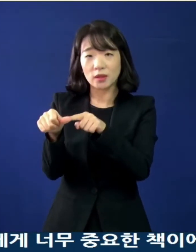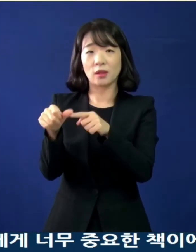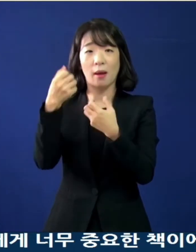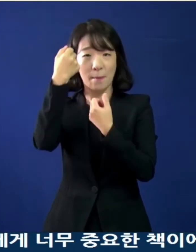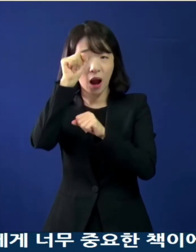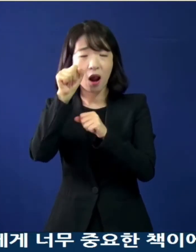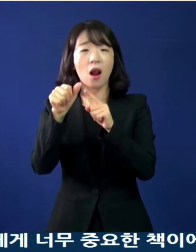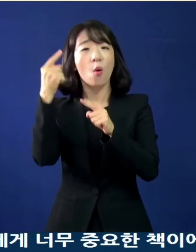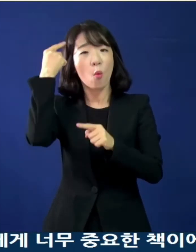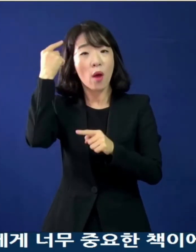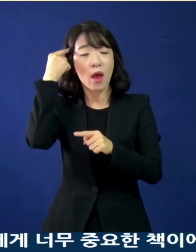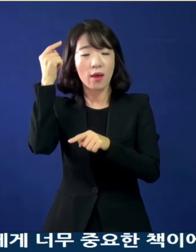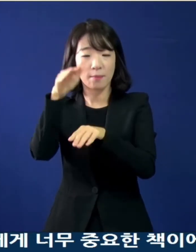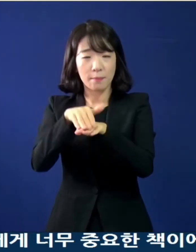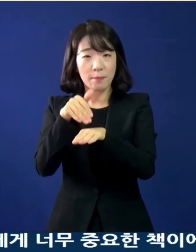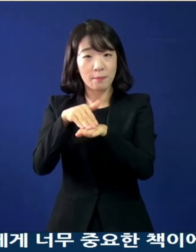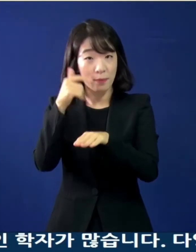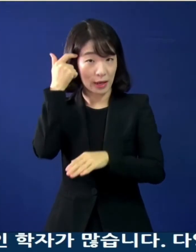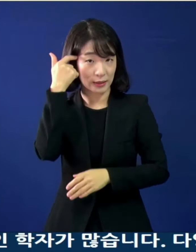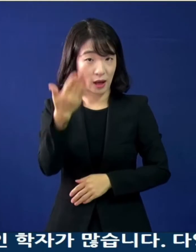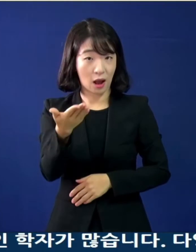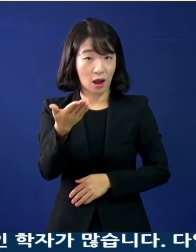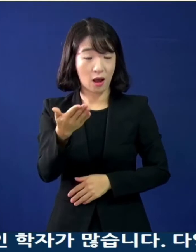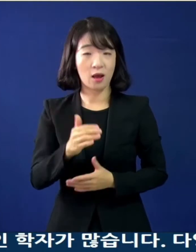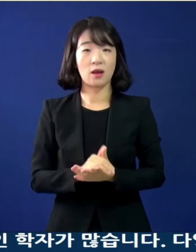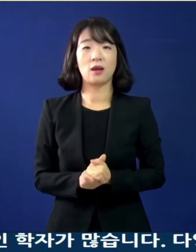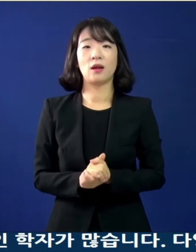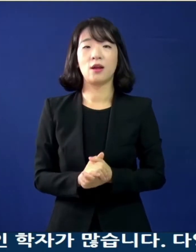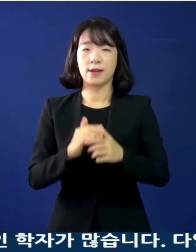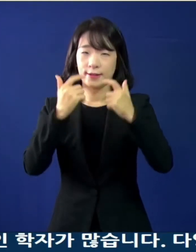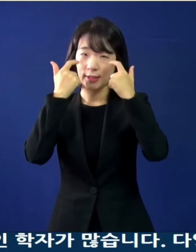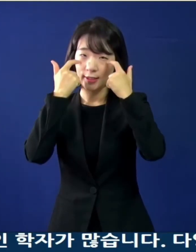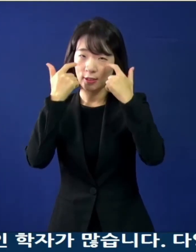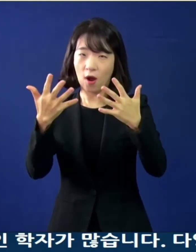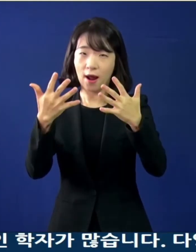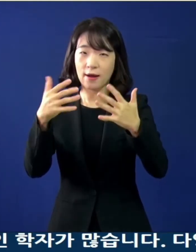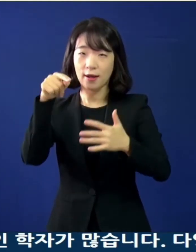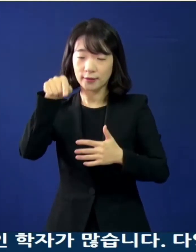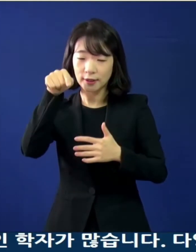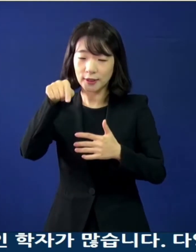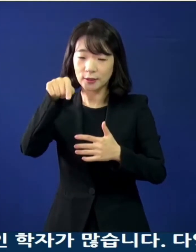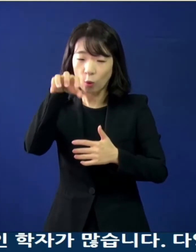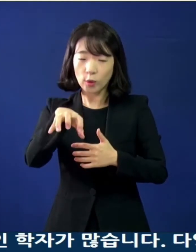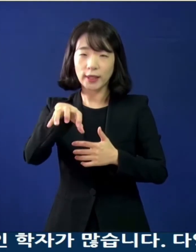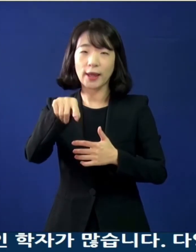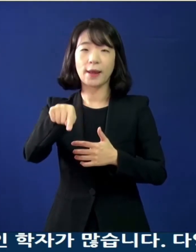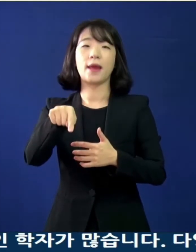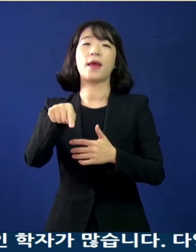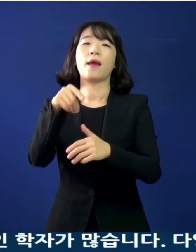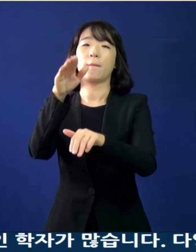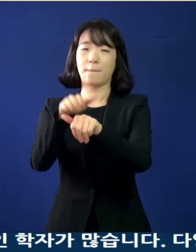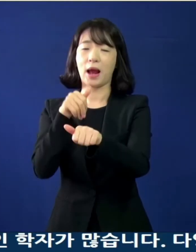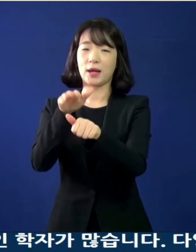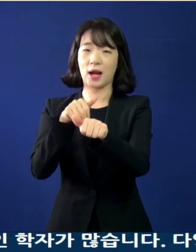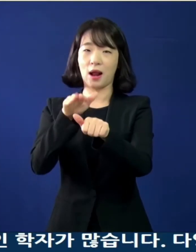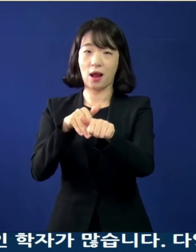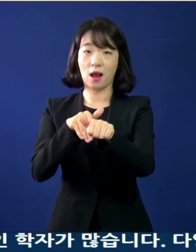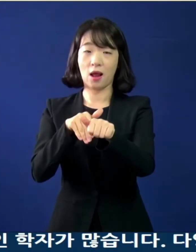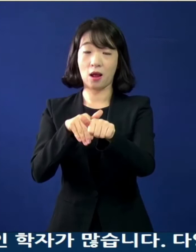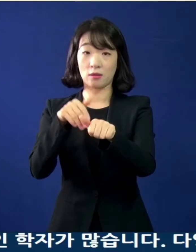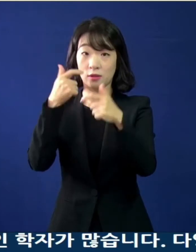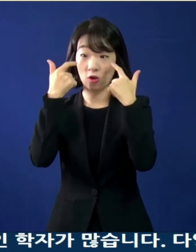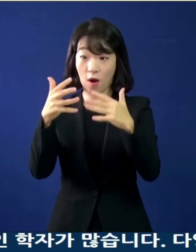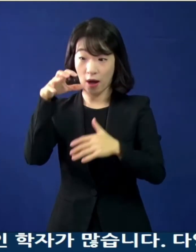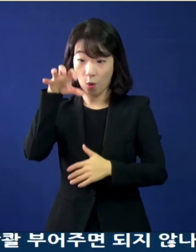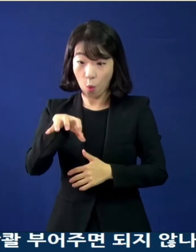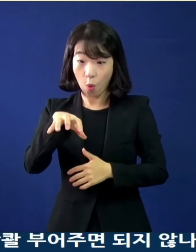겁니다. 원래 상징이라는 것은 정확한 지점을 알고 바르는 거죠. 정확한 지점은 누가 가르쳐